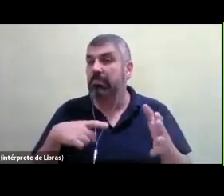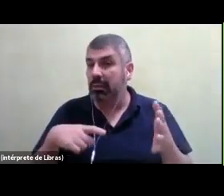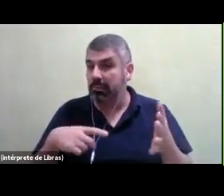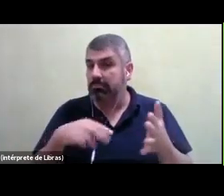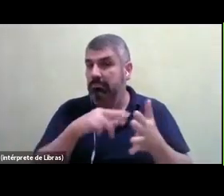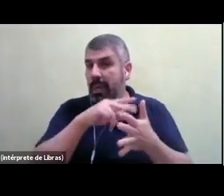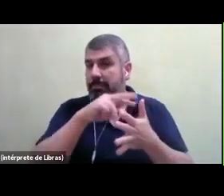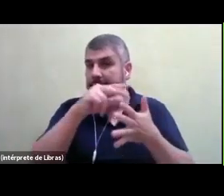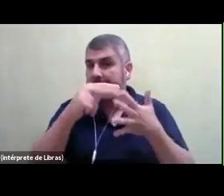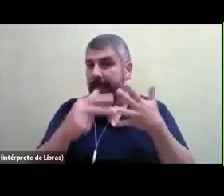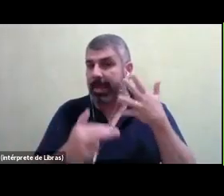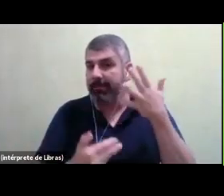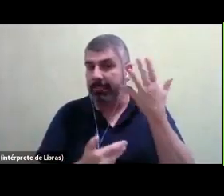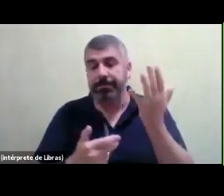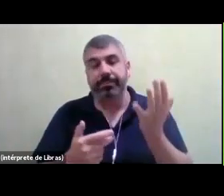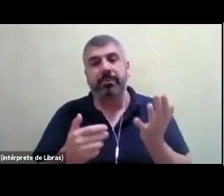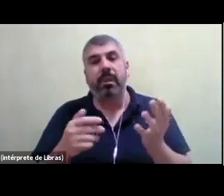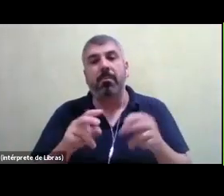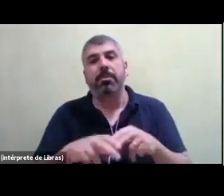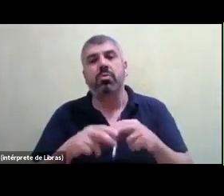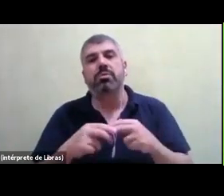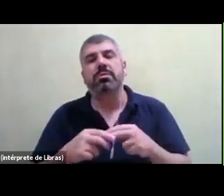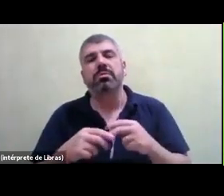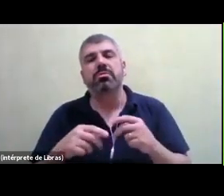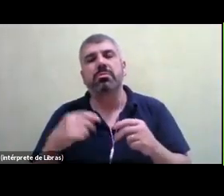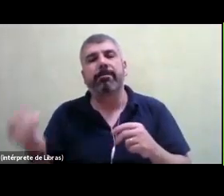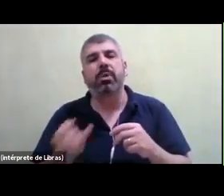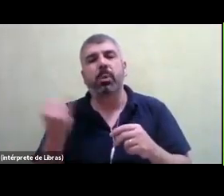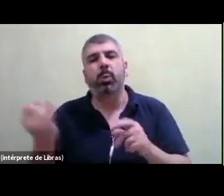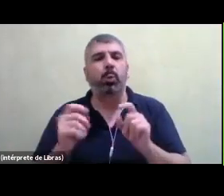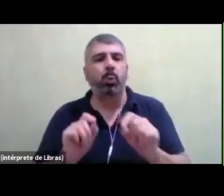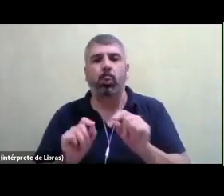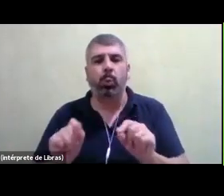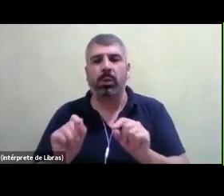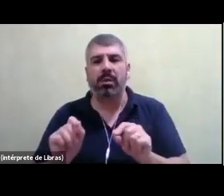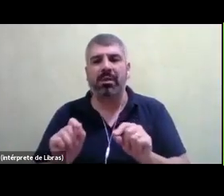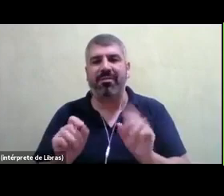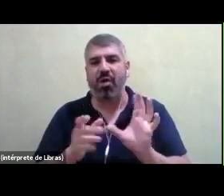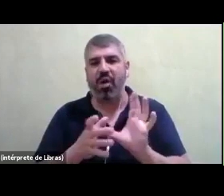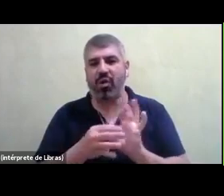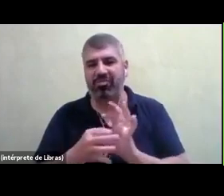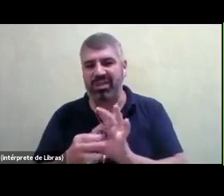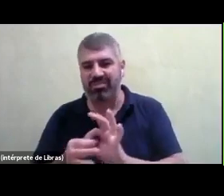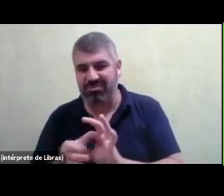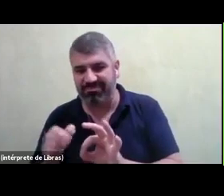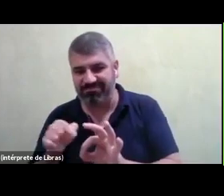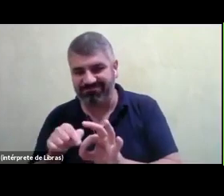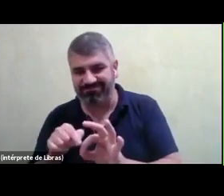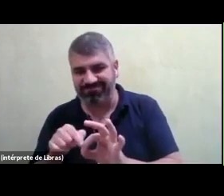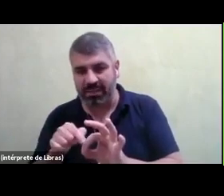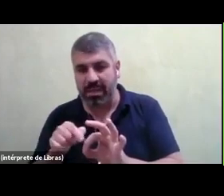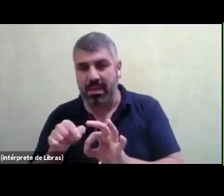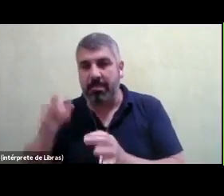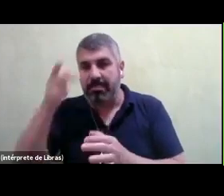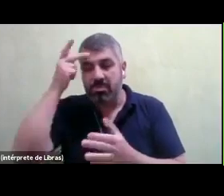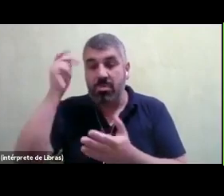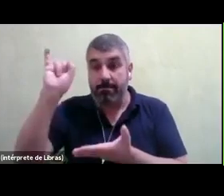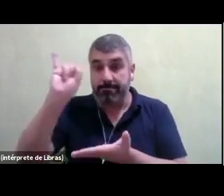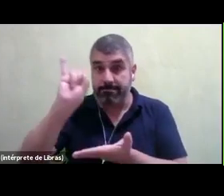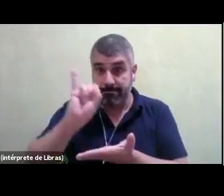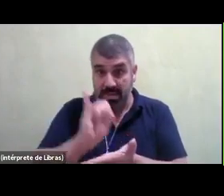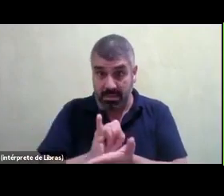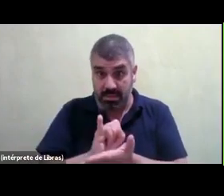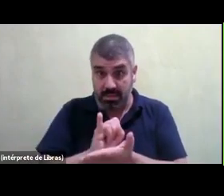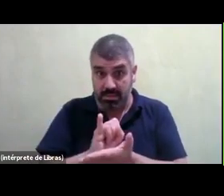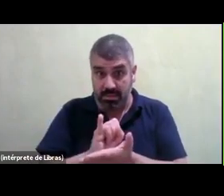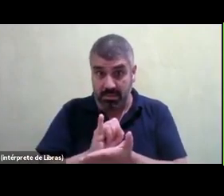por tudo isso, é importante que esse contexto dos migrantes, né, tanto os